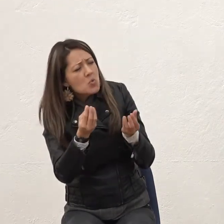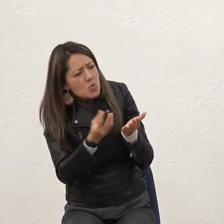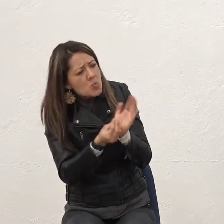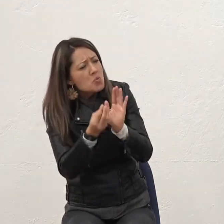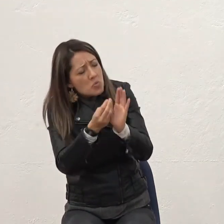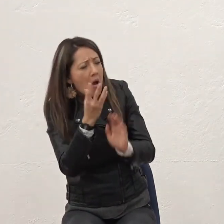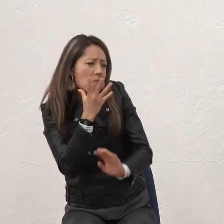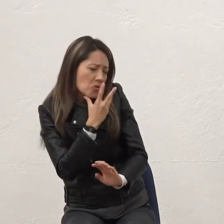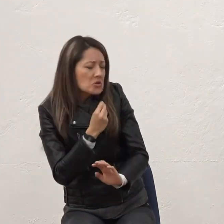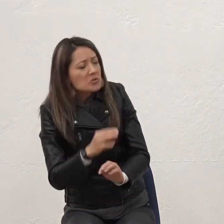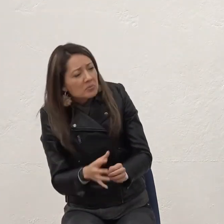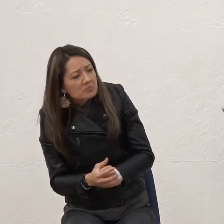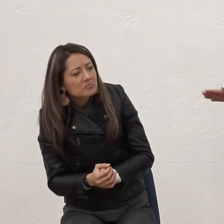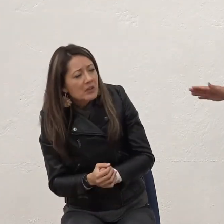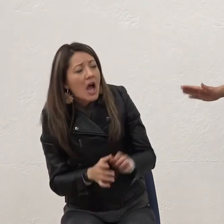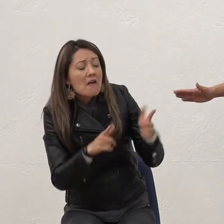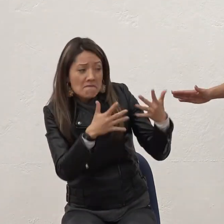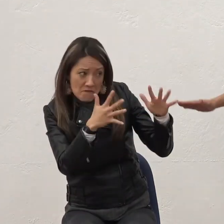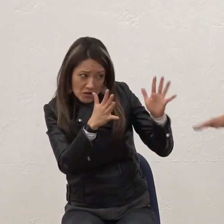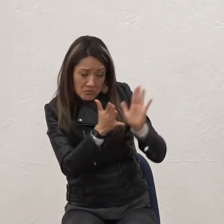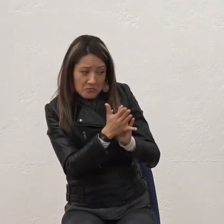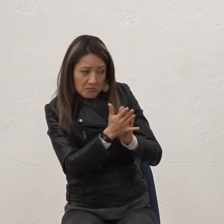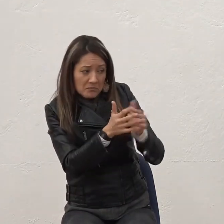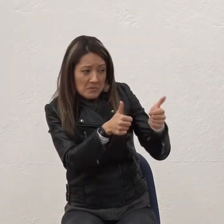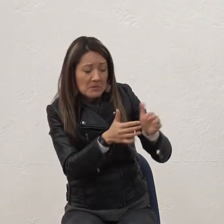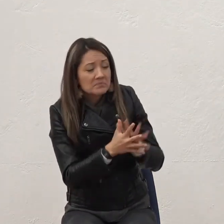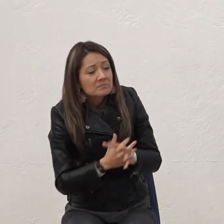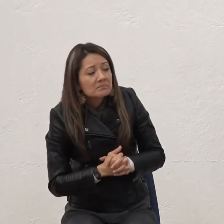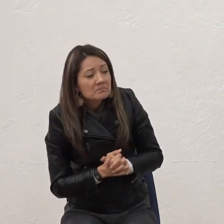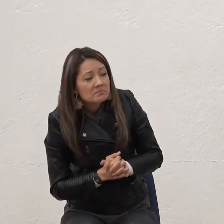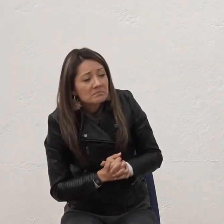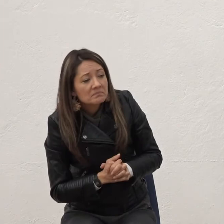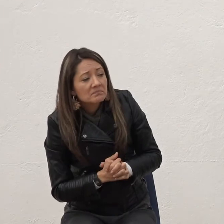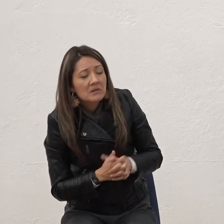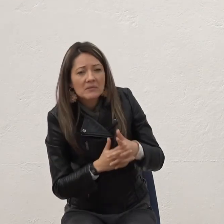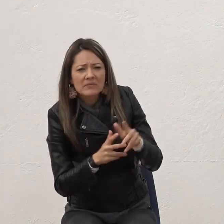tan bonito, ¿no? Ay, los felicito, oye.